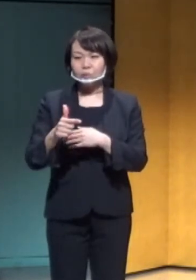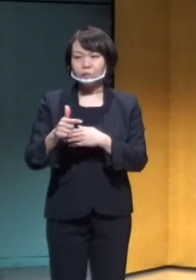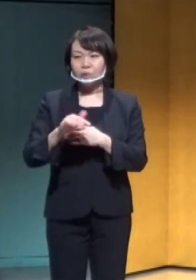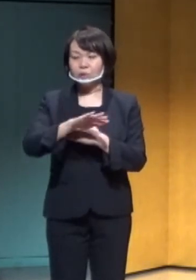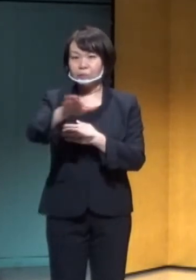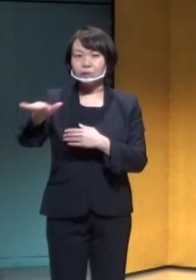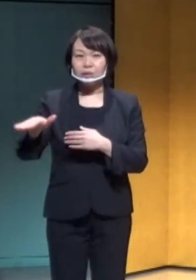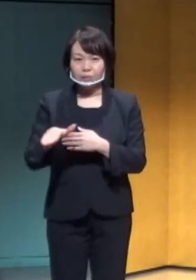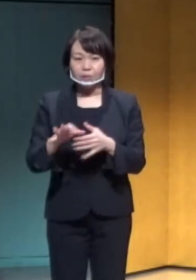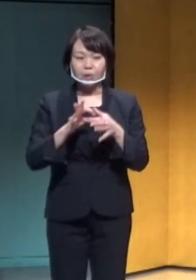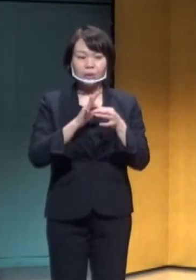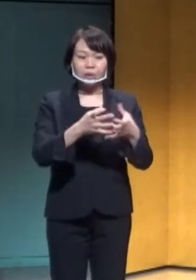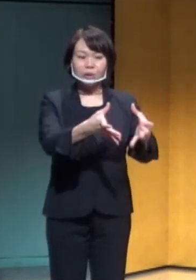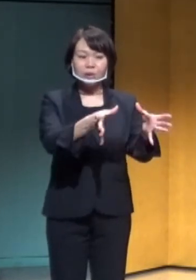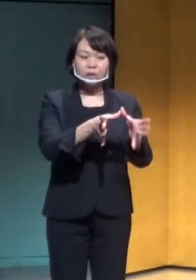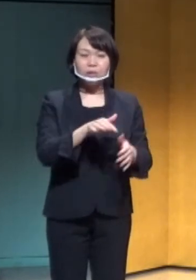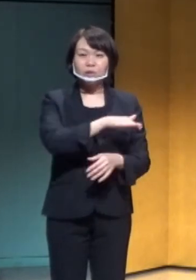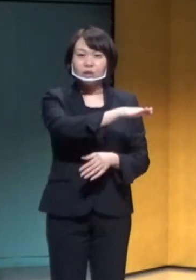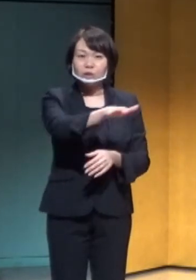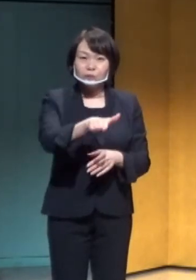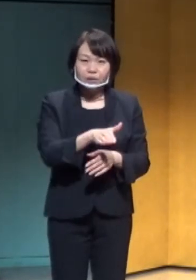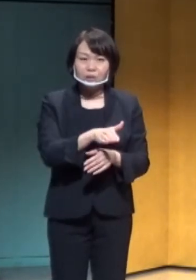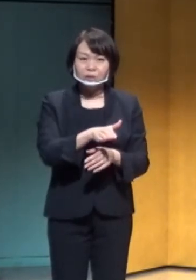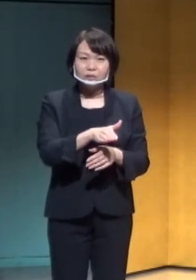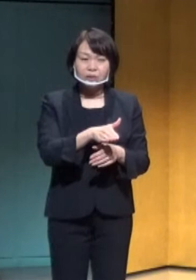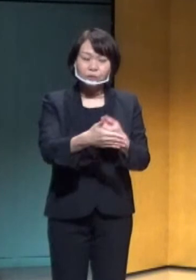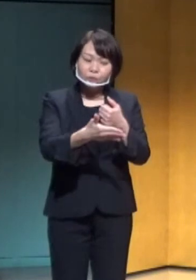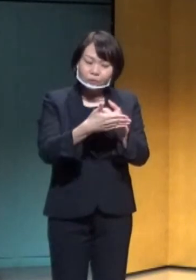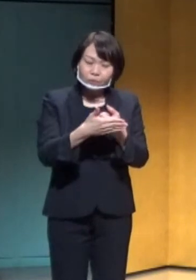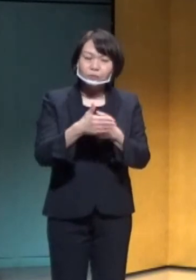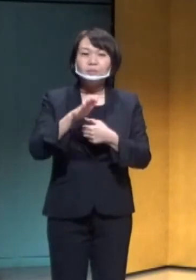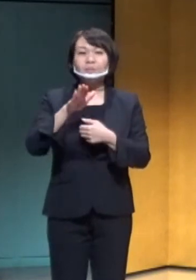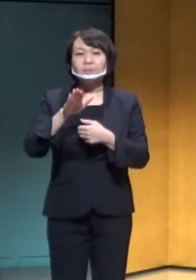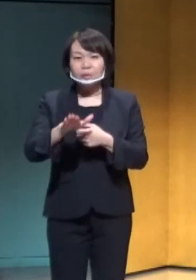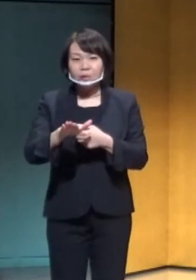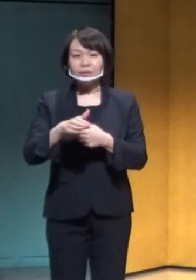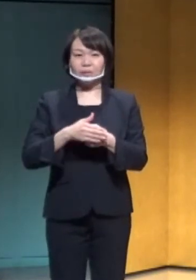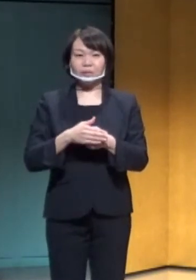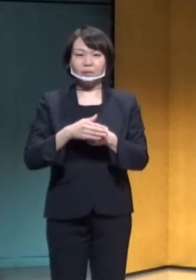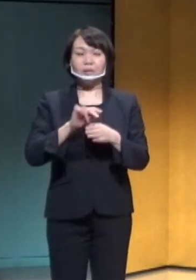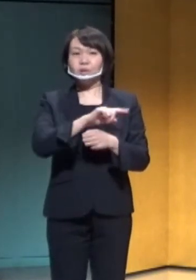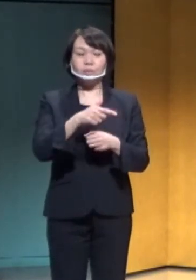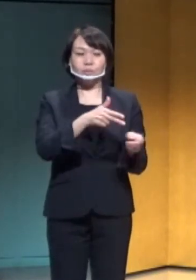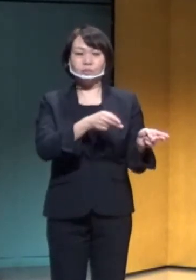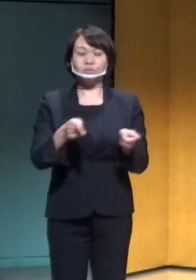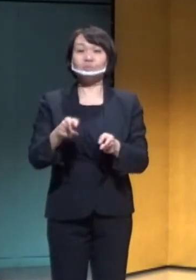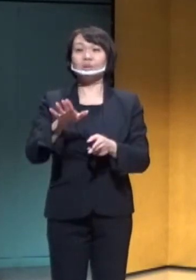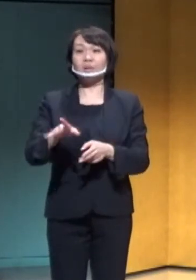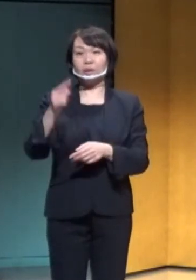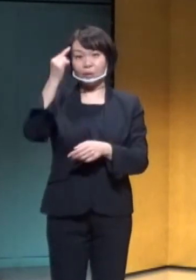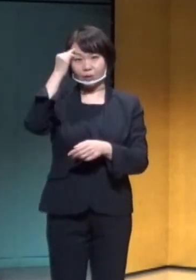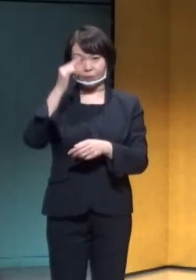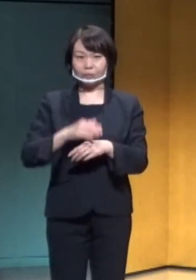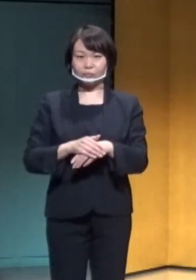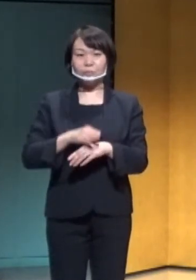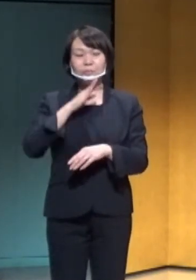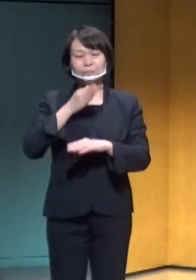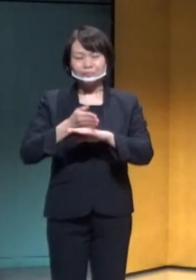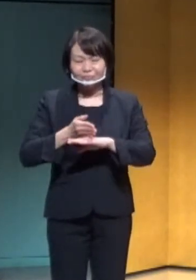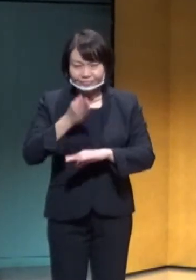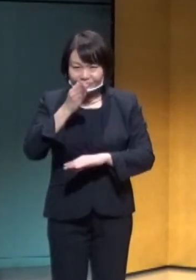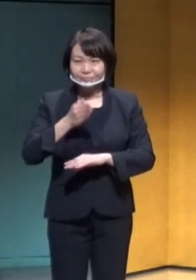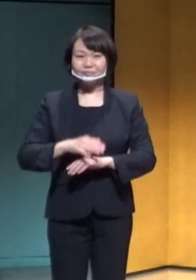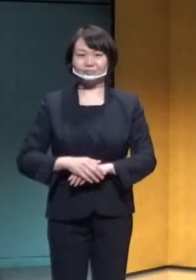関係各位の皆様方のご尽力で素晴らしいご説明の中で開催できますことを心から敬意を表す次第でござい